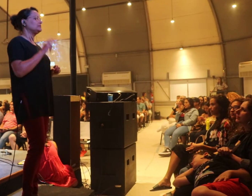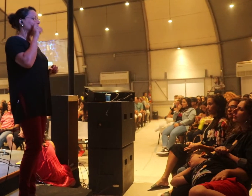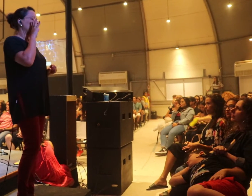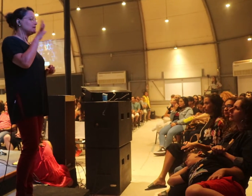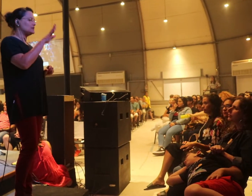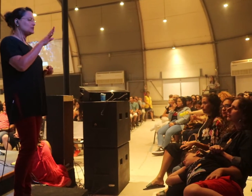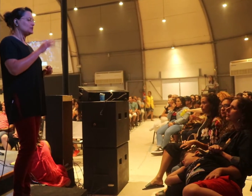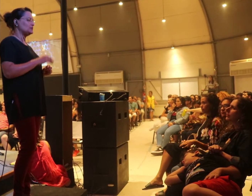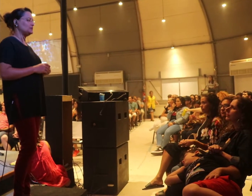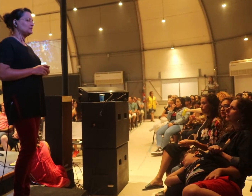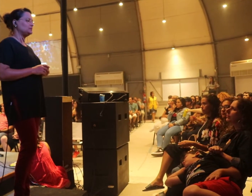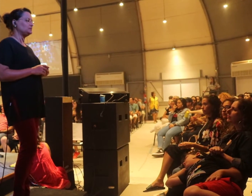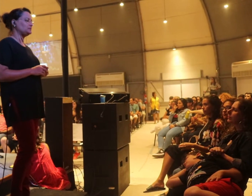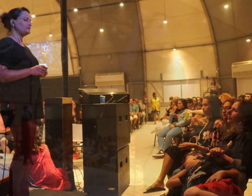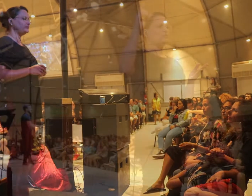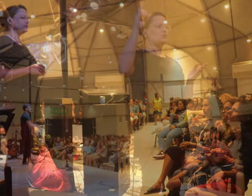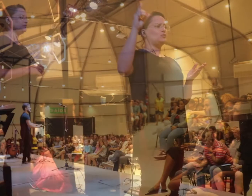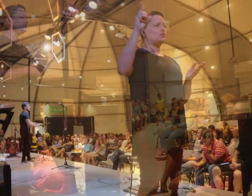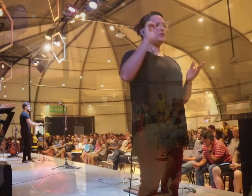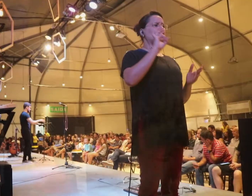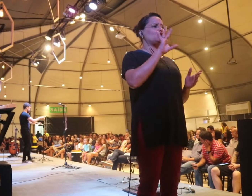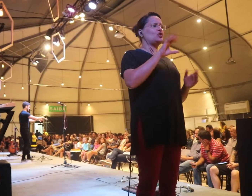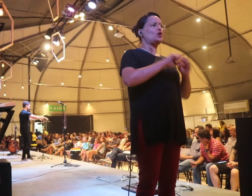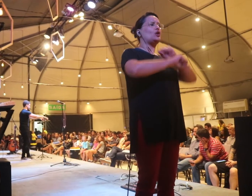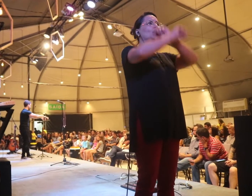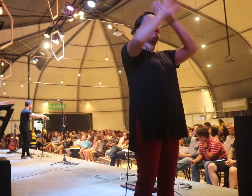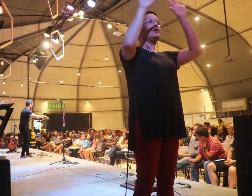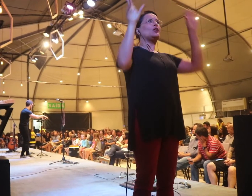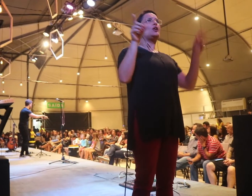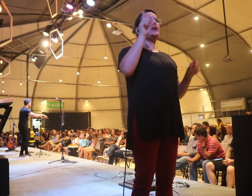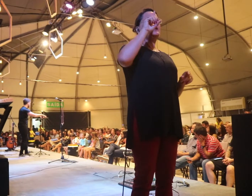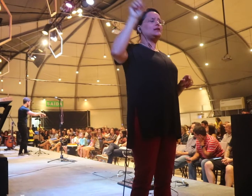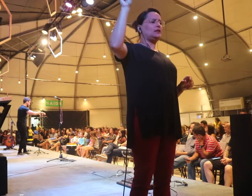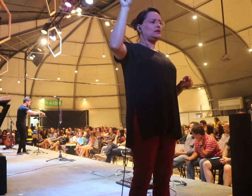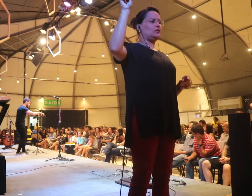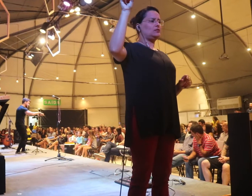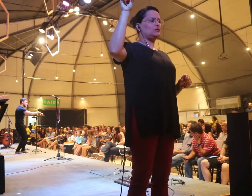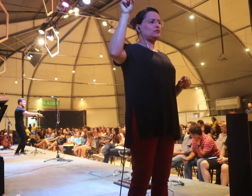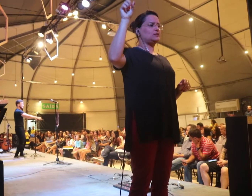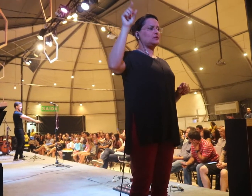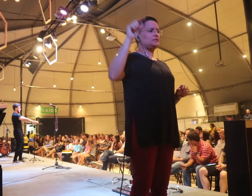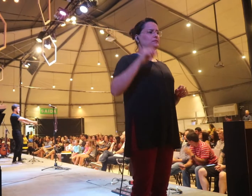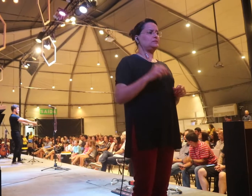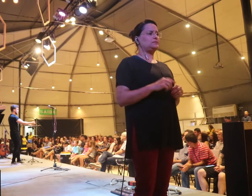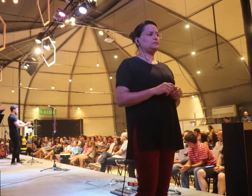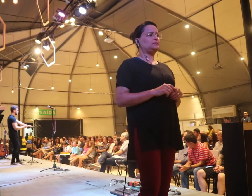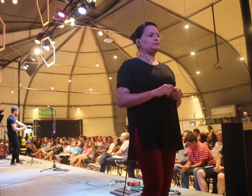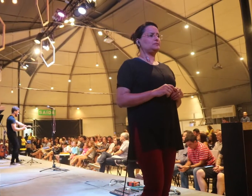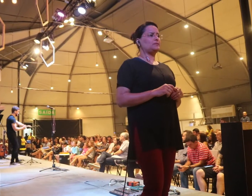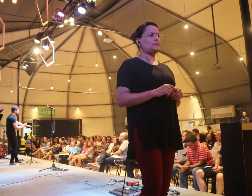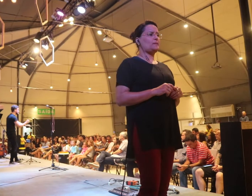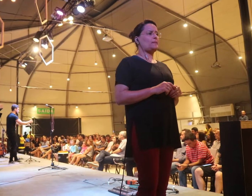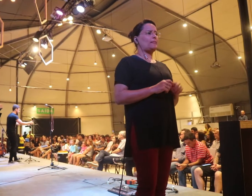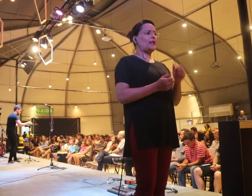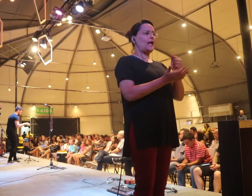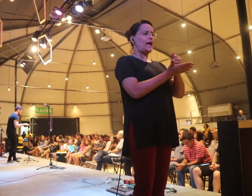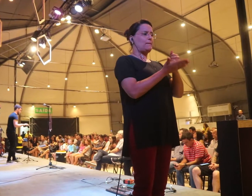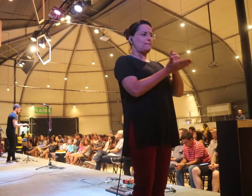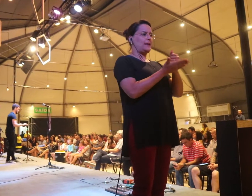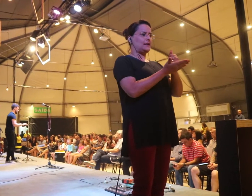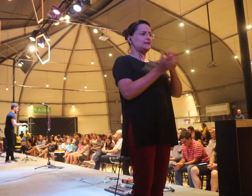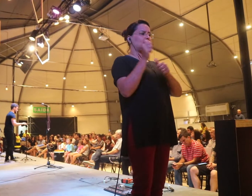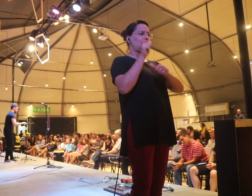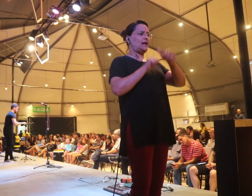realmente, assim, e me encantou. E a gente vai ver que toda a glória realmente deve ser dada a Deus, porque Paulo depois vai continuar falando sobre